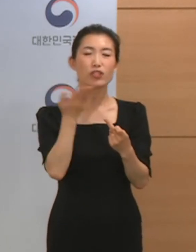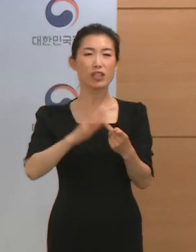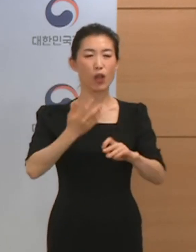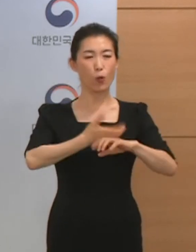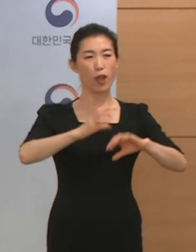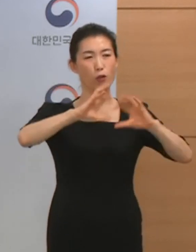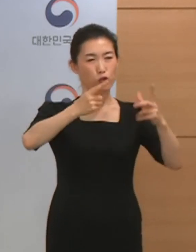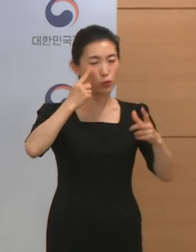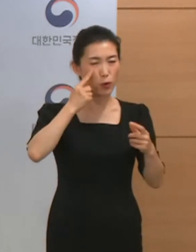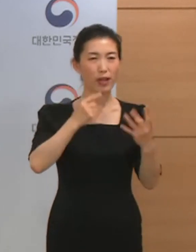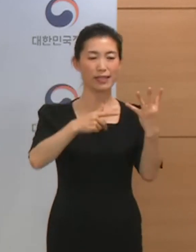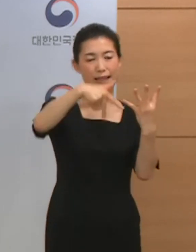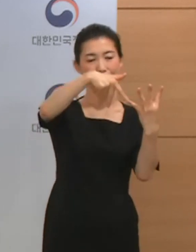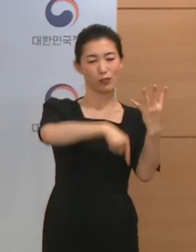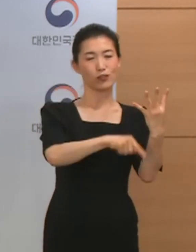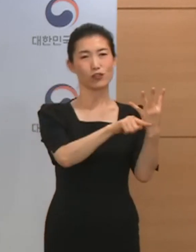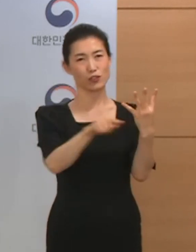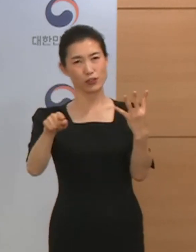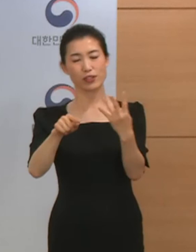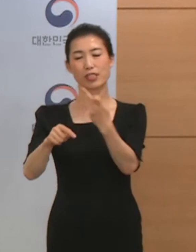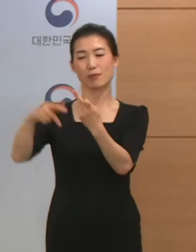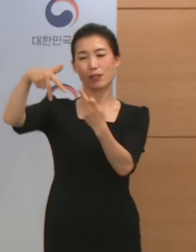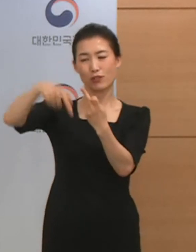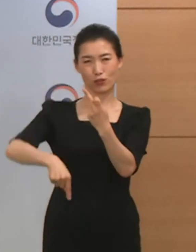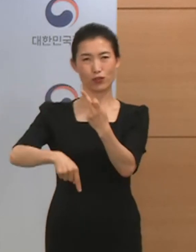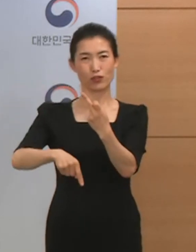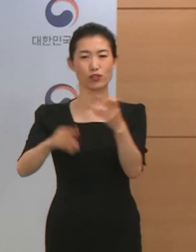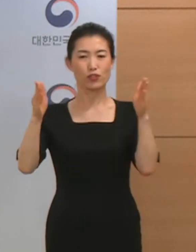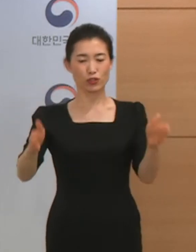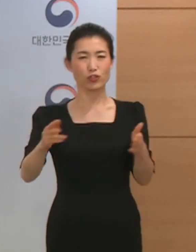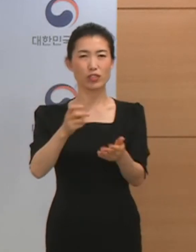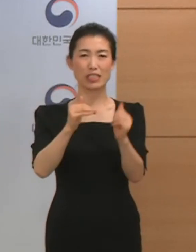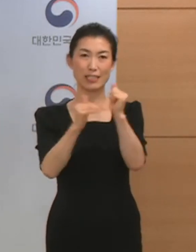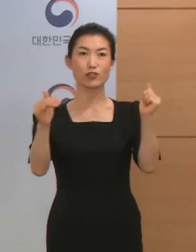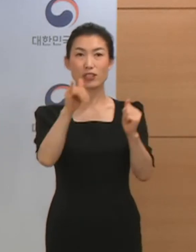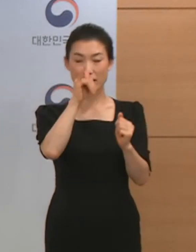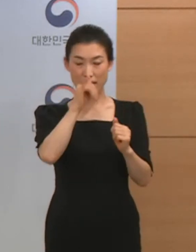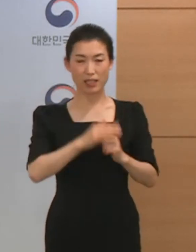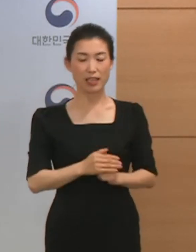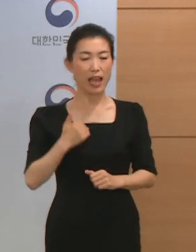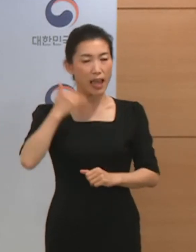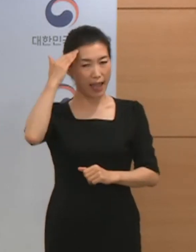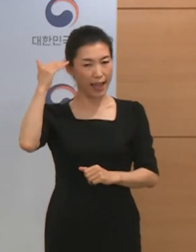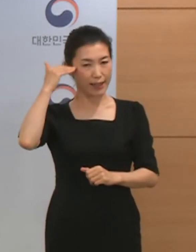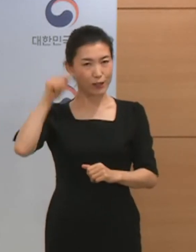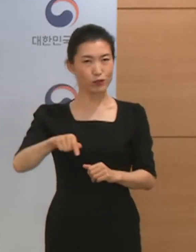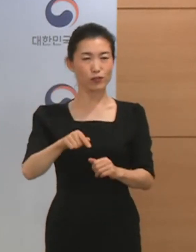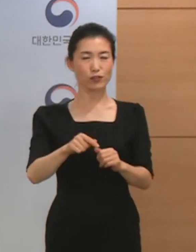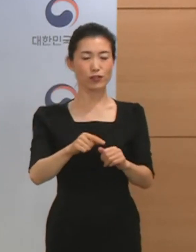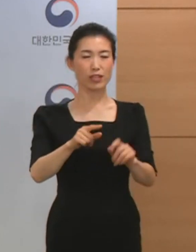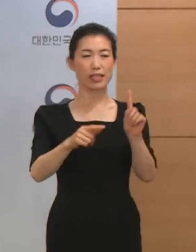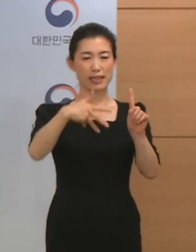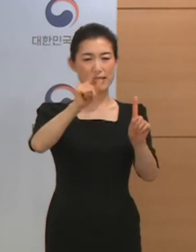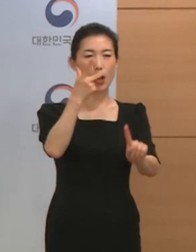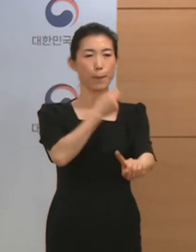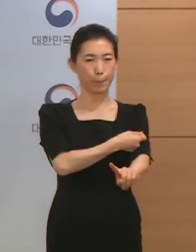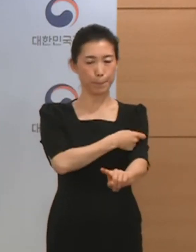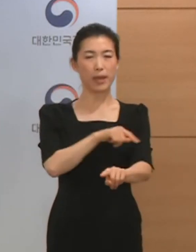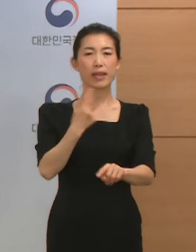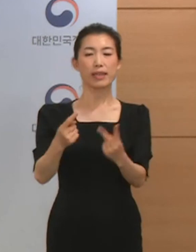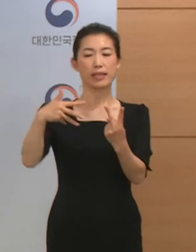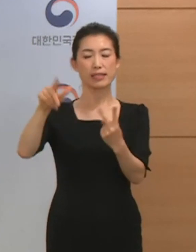정도의 간격을 표준 기간으로 설정하고 있습니다. 지금 국내에서 12주를 이 표준 기간으로 권장하고 있는